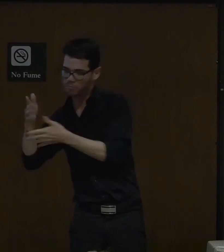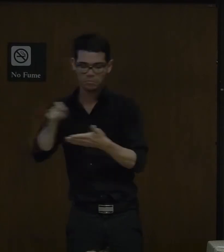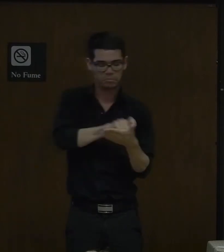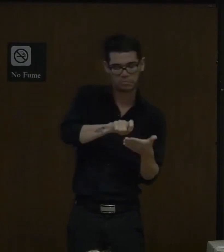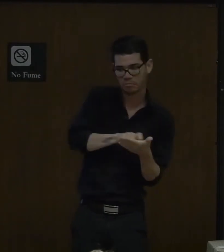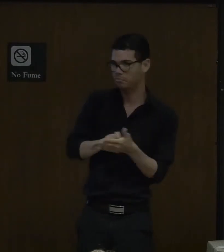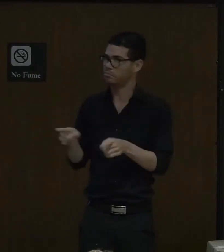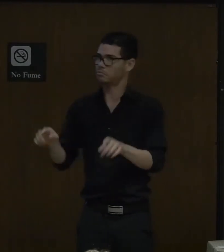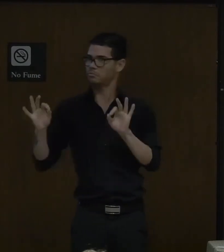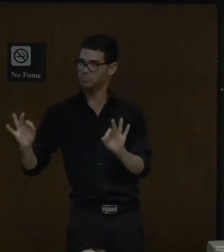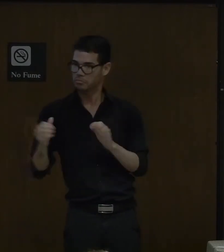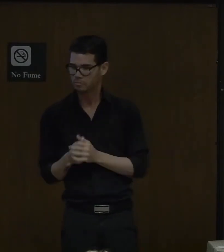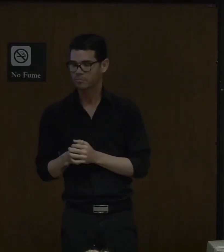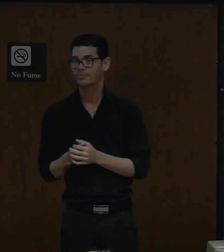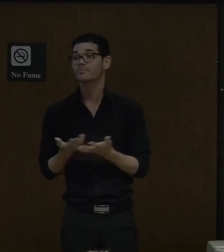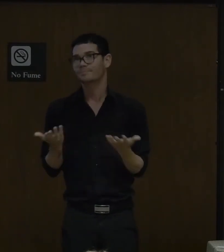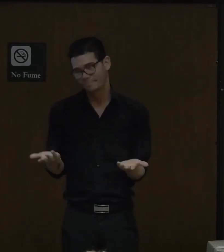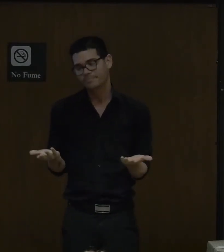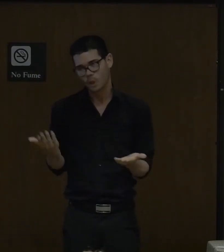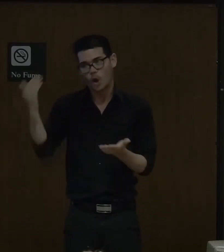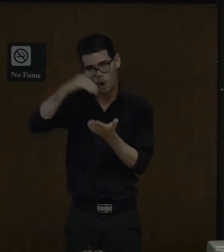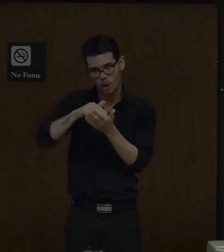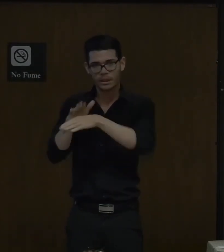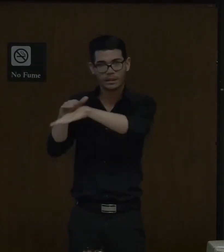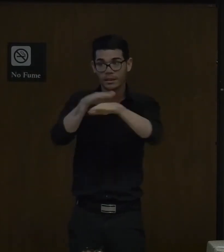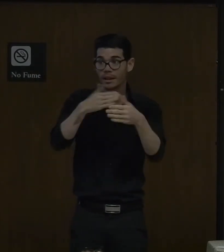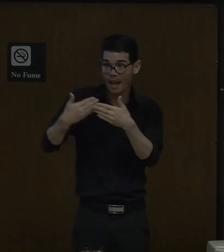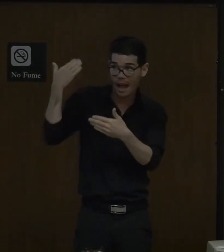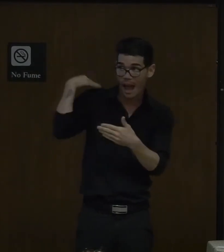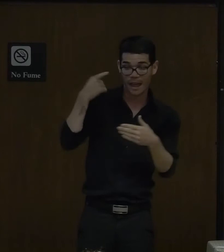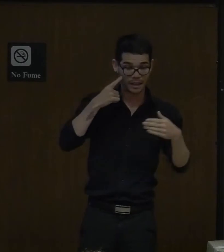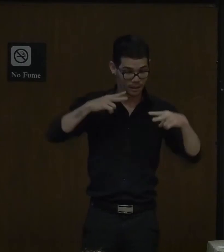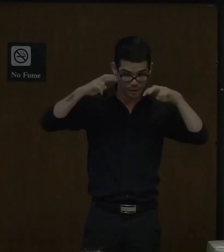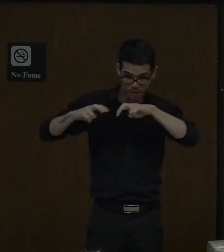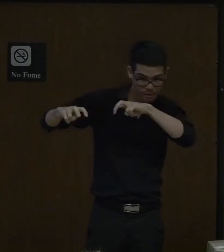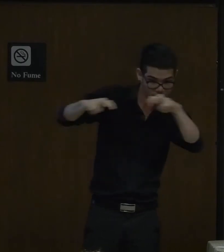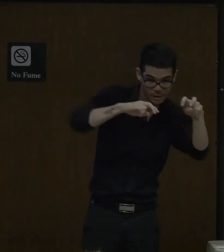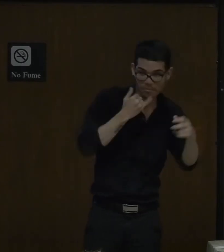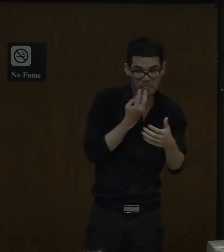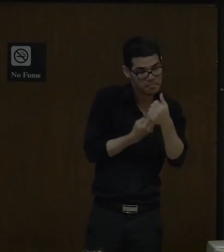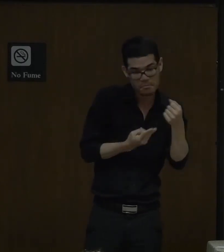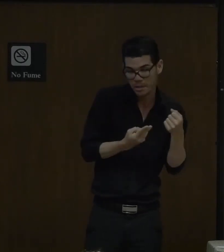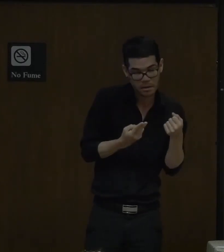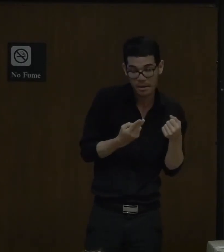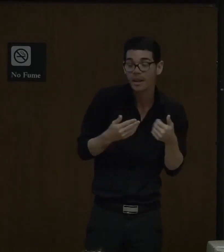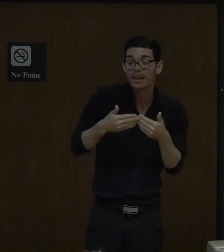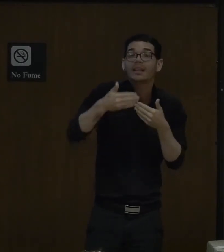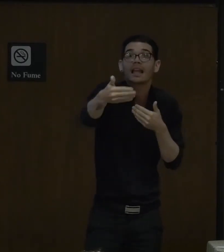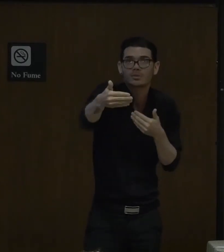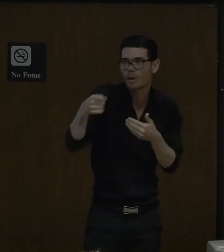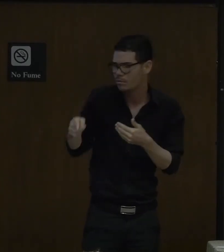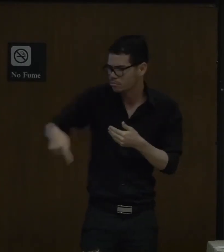no hubiera sido posible si no se hubieran reconocido cada vez más, paulatinamente,